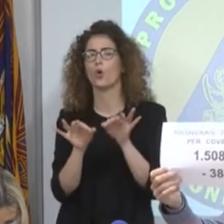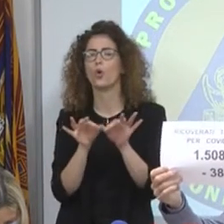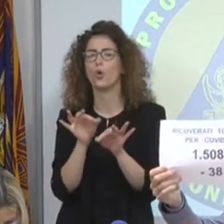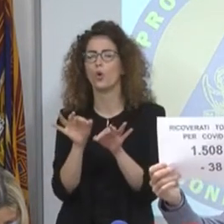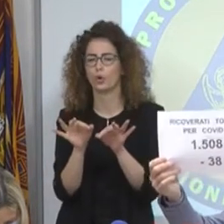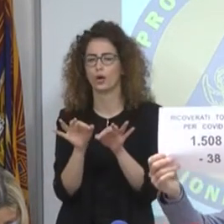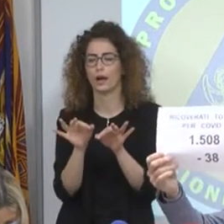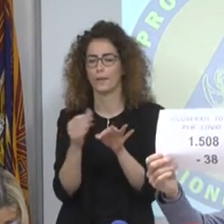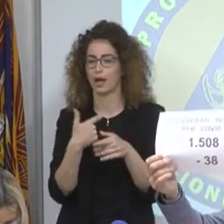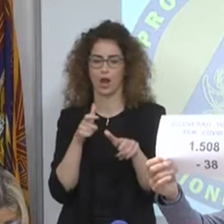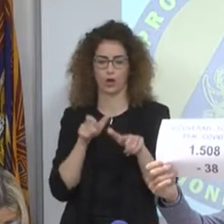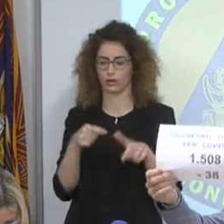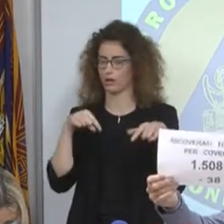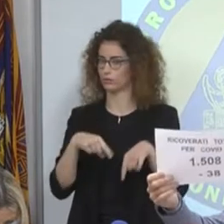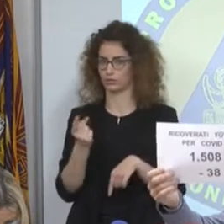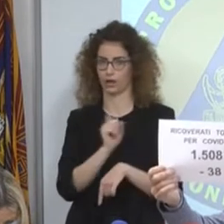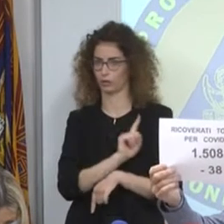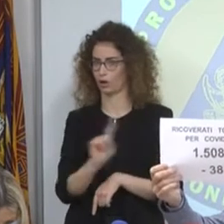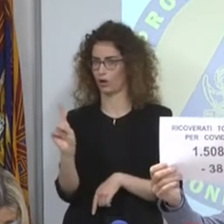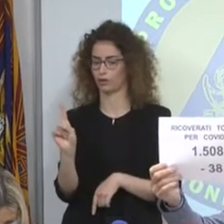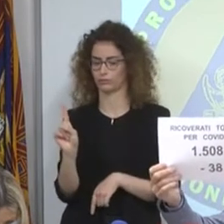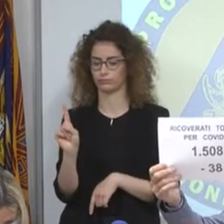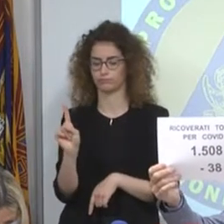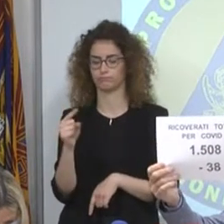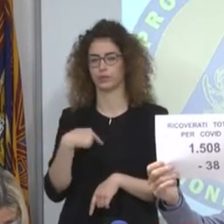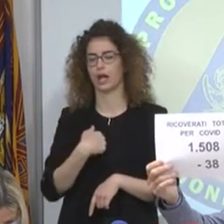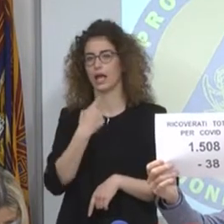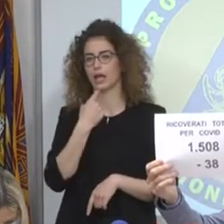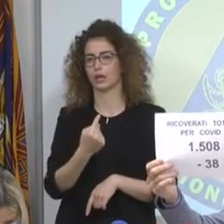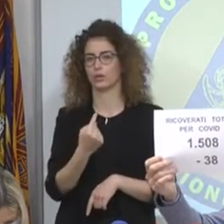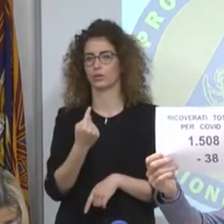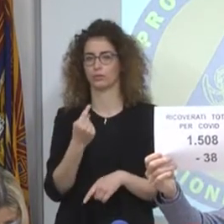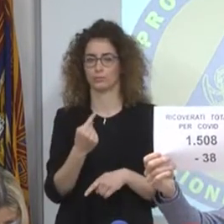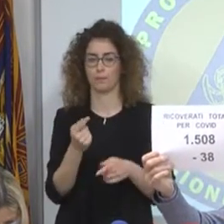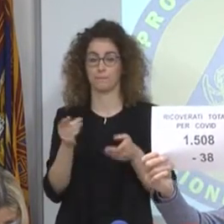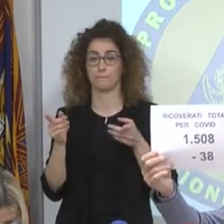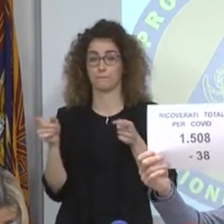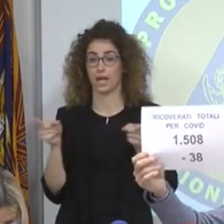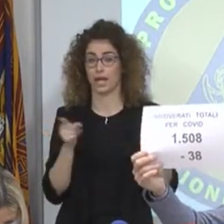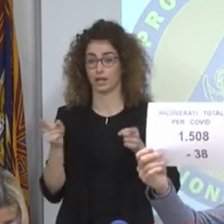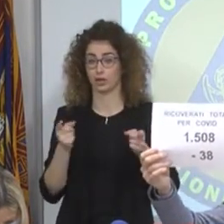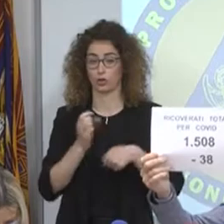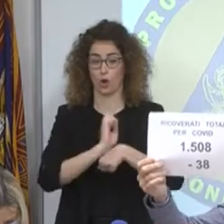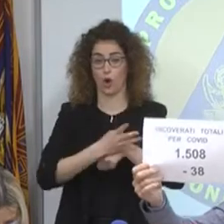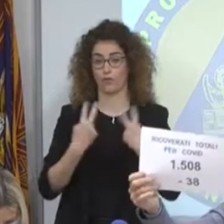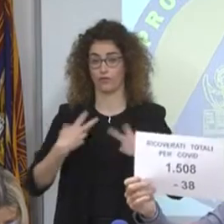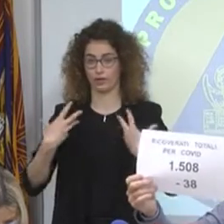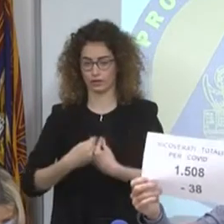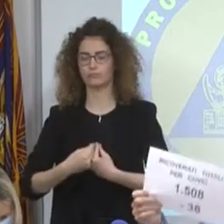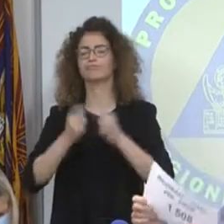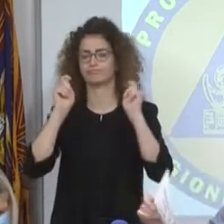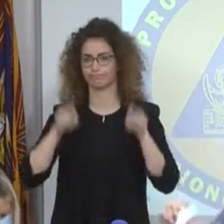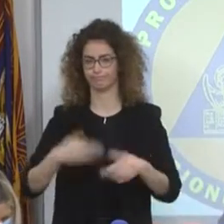possiamo permettere e quindi sto qui a dire che la fase di convivenza è ufficialmente iniziata e in capo a tutti